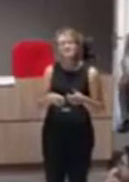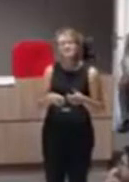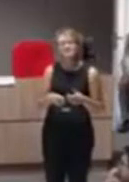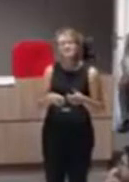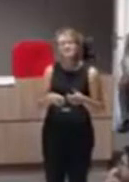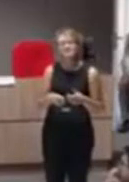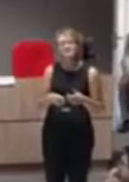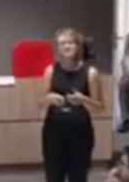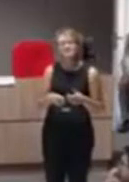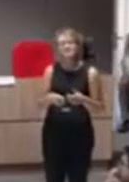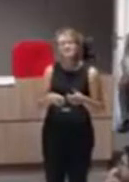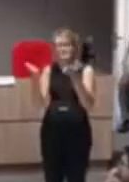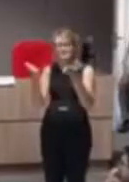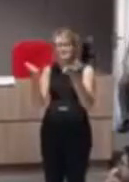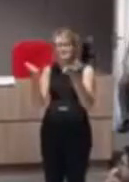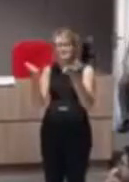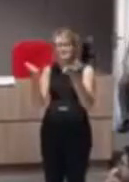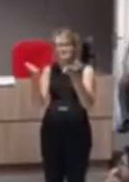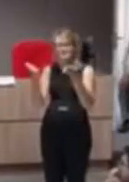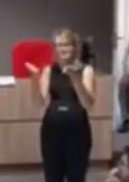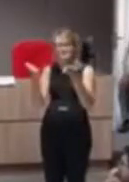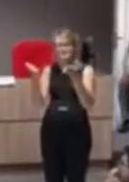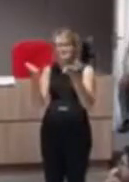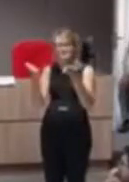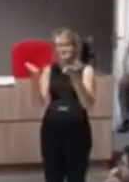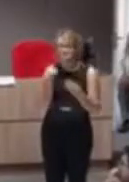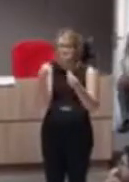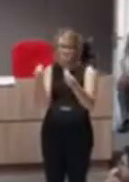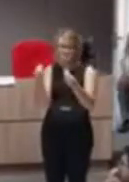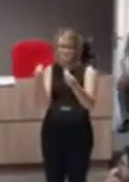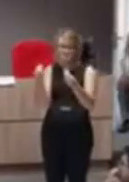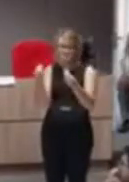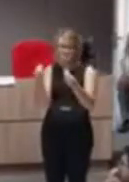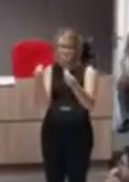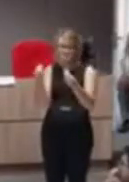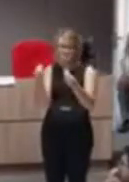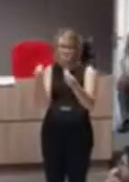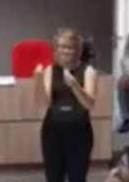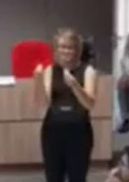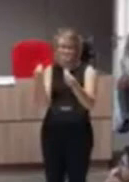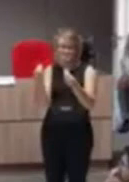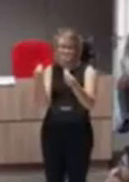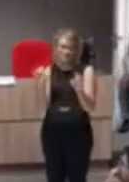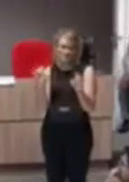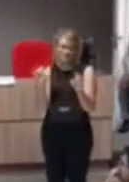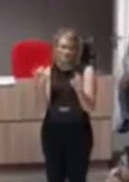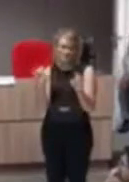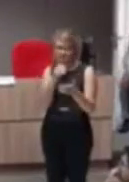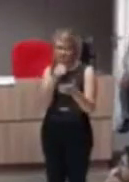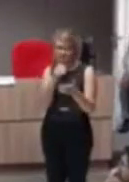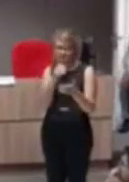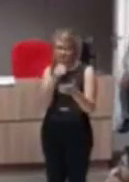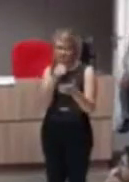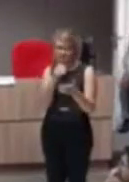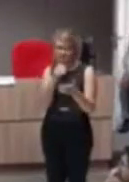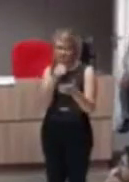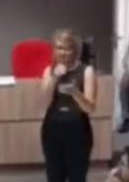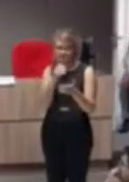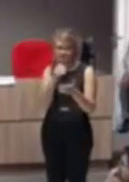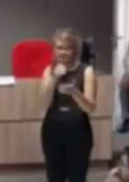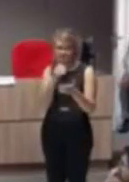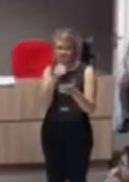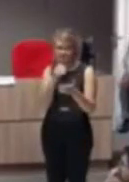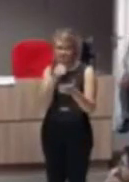participam têm algumas regalias, por exemplo, cigarro, que é fornecimento de cigarro. E a legislação, que já mencionada, a